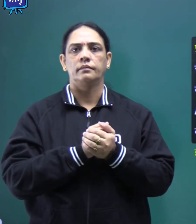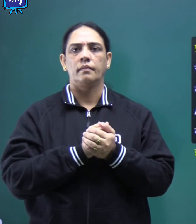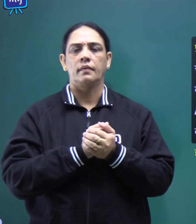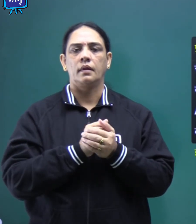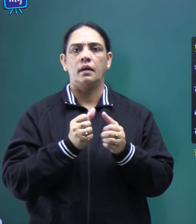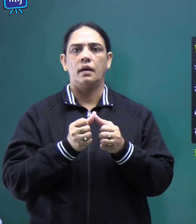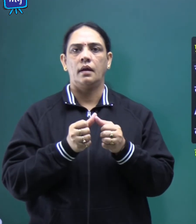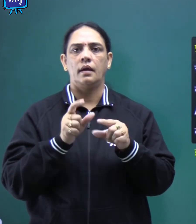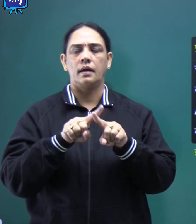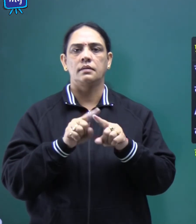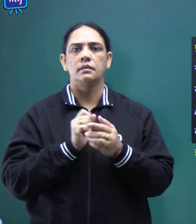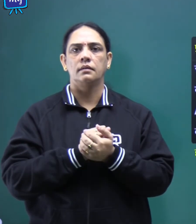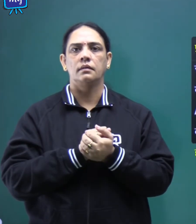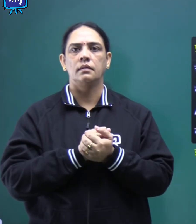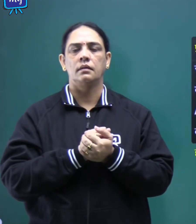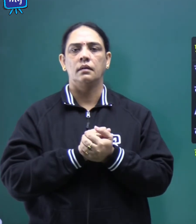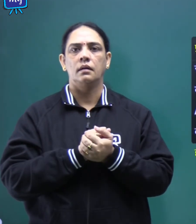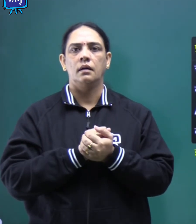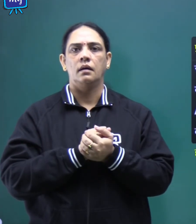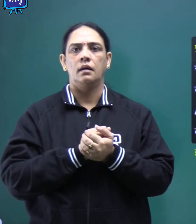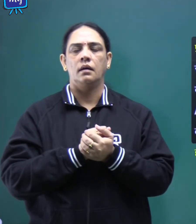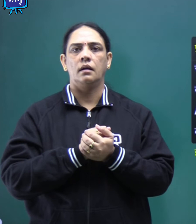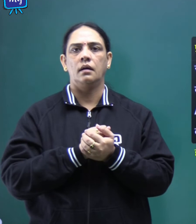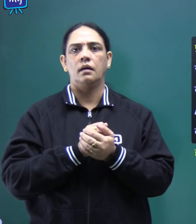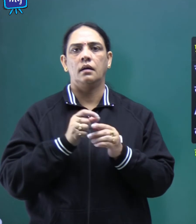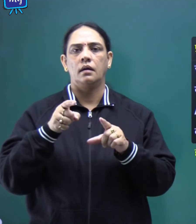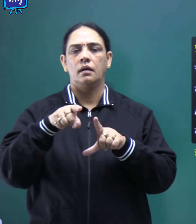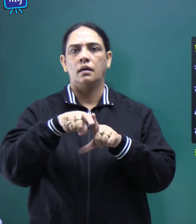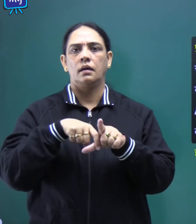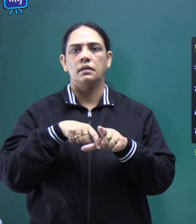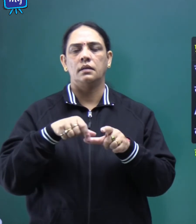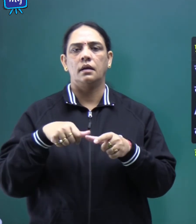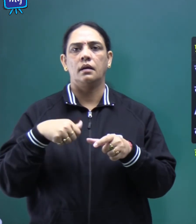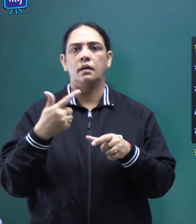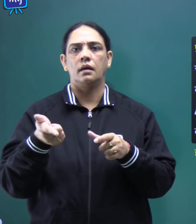ए एक्स खींचने के लिए